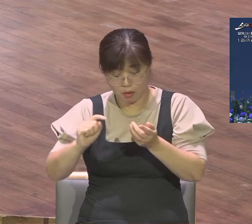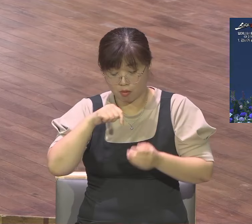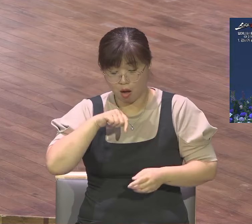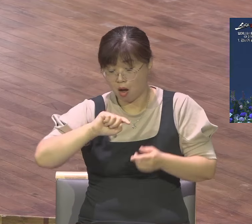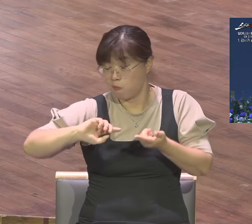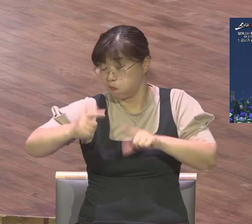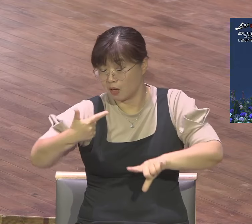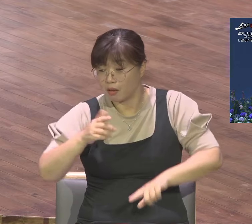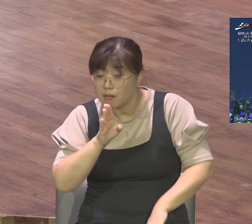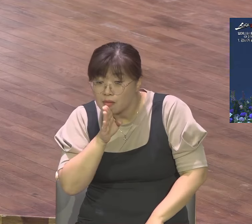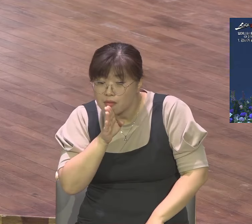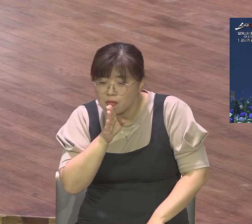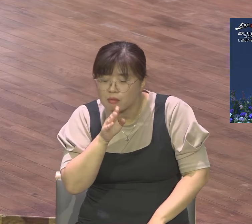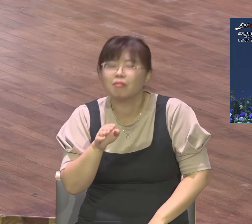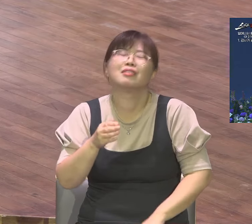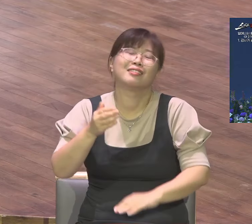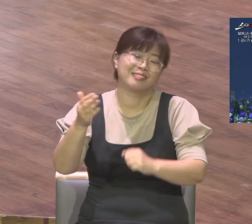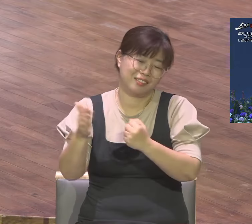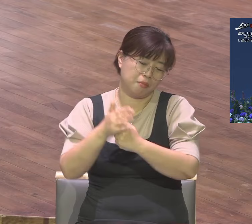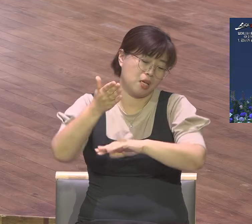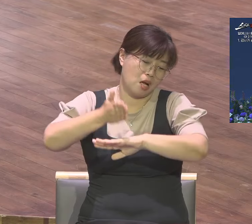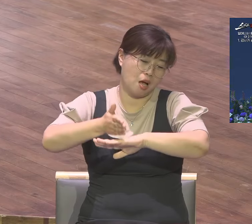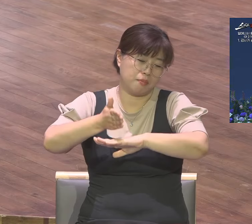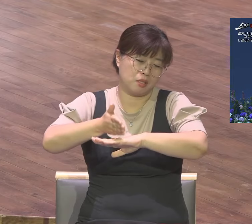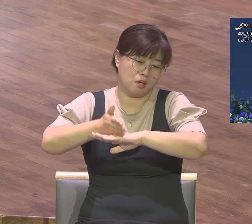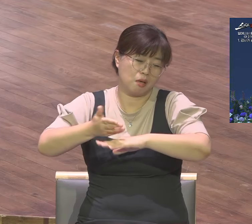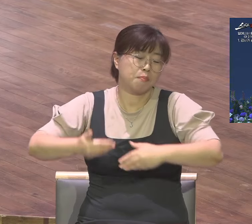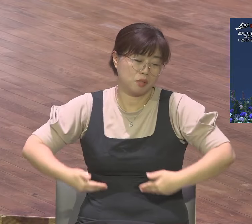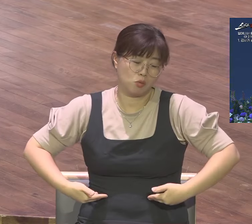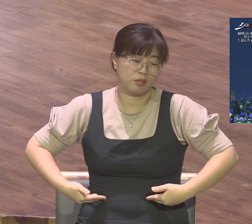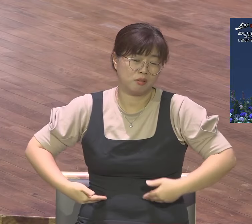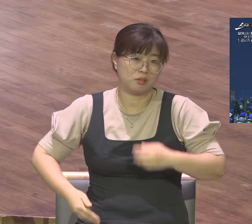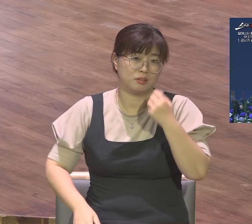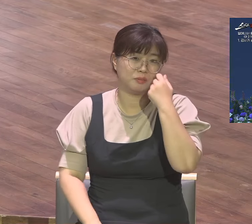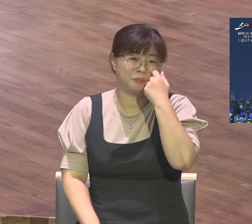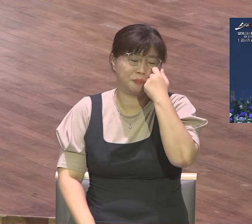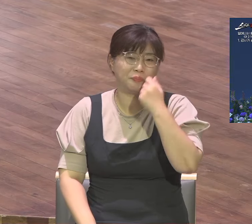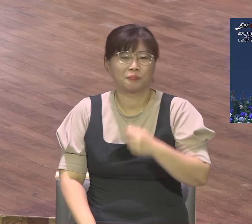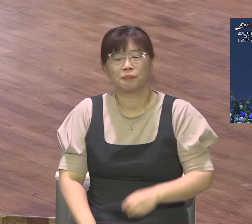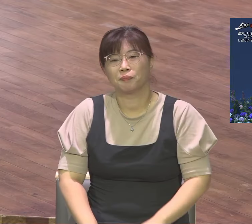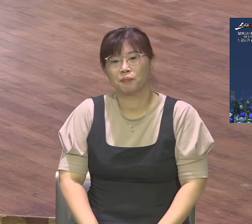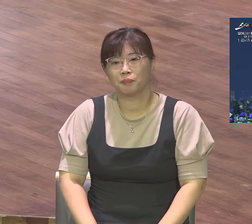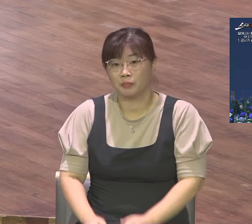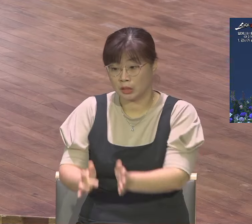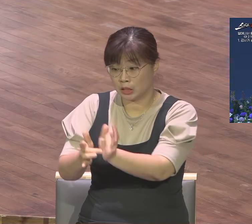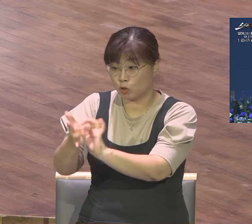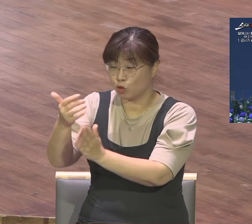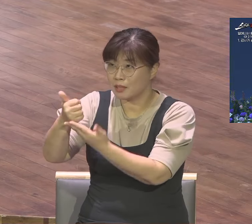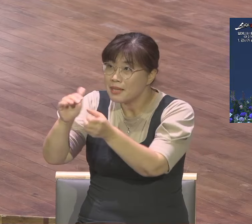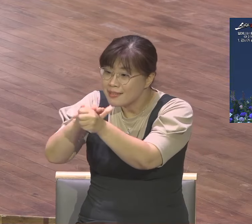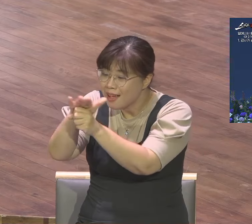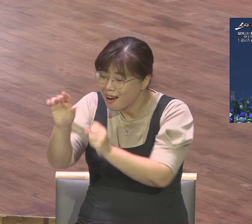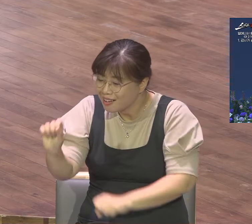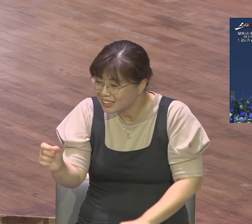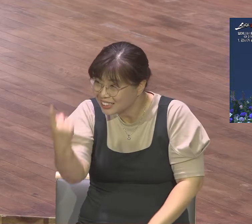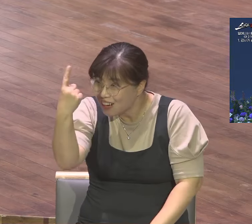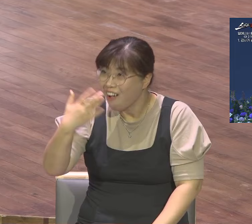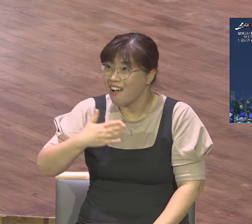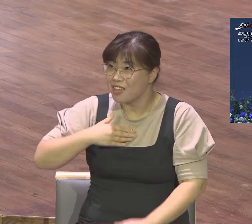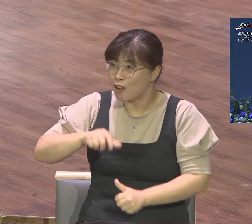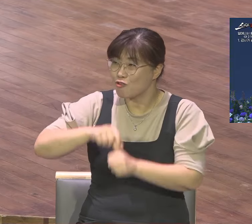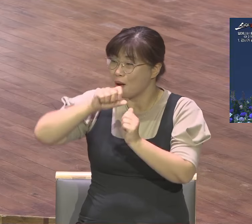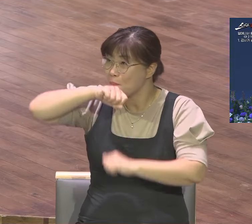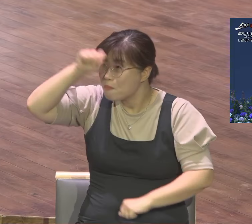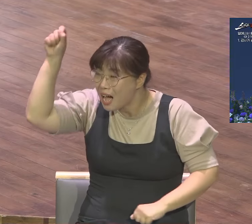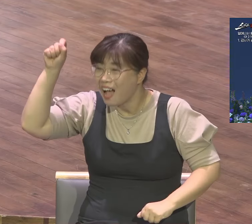하나님이 우리에게 부어주신 이 은혜를 통해서 우리가 이 축복을 받아 누리게 됐기 때문에 어떤